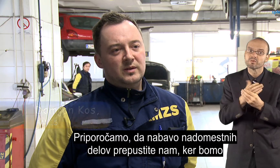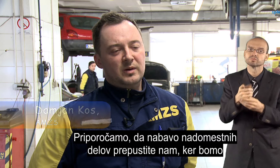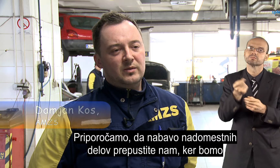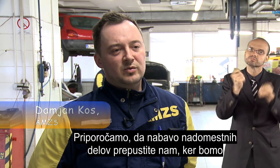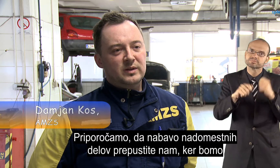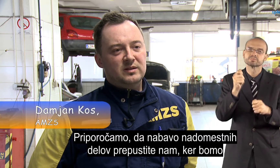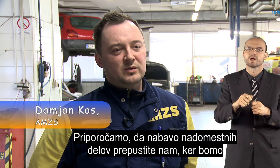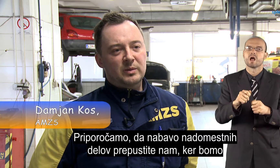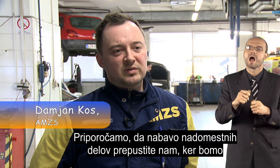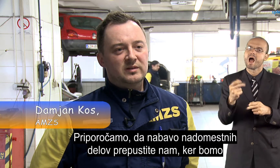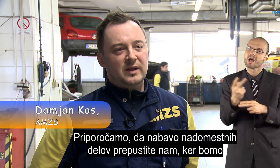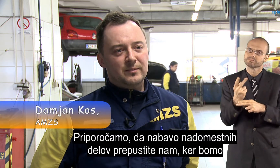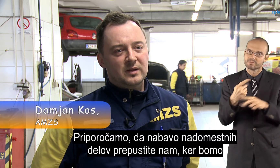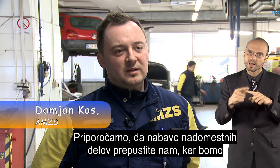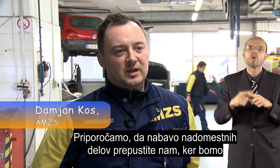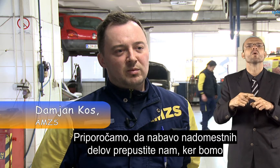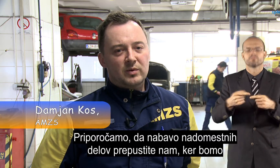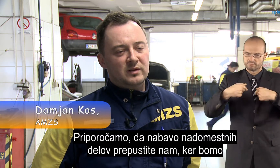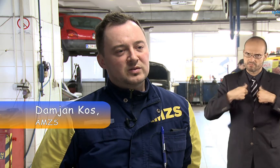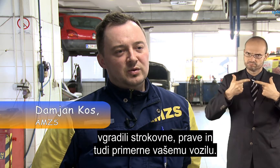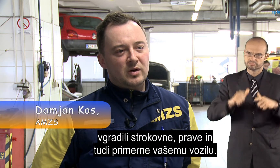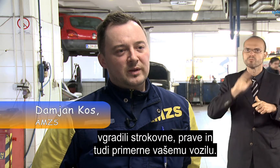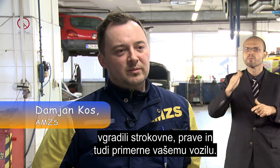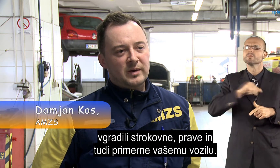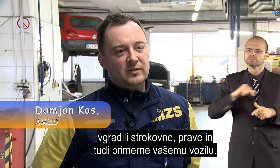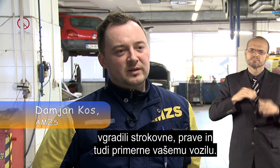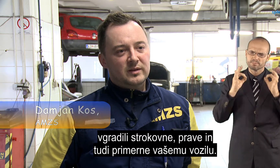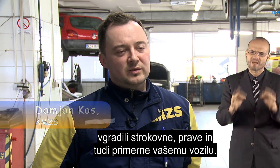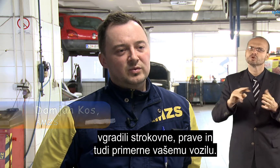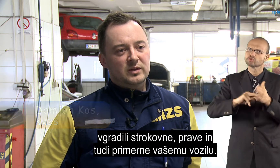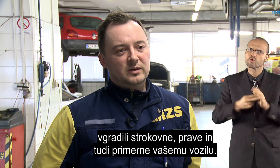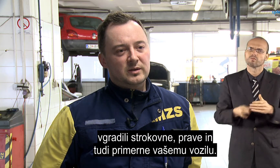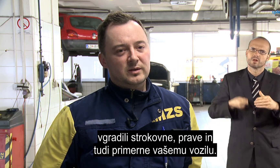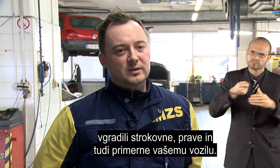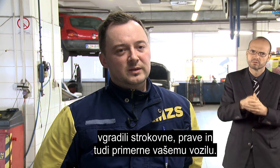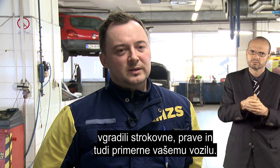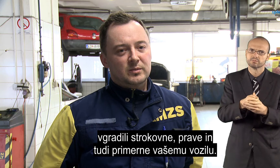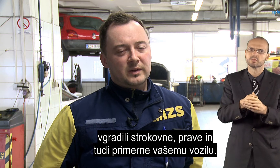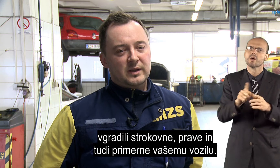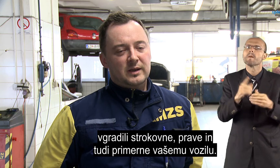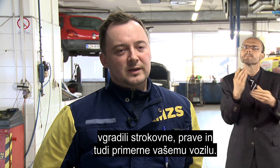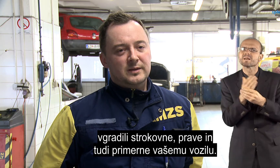Priporočamo nabavo nadomestnih delov prepustite nam, ker bomo vgradili strokovne, prave in tudi,